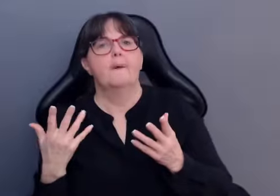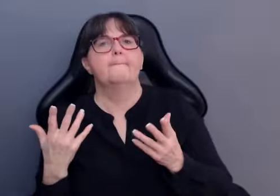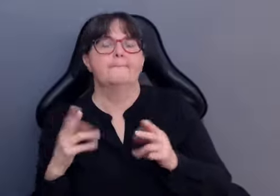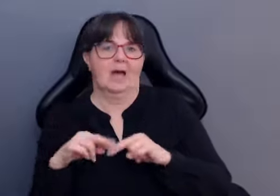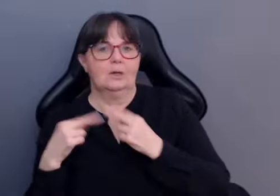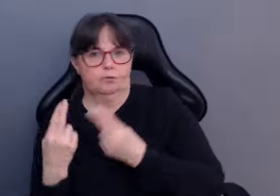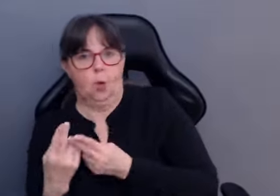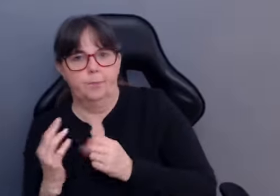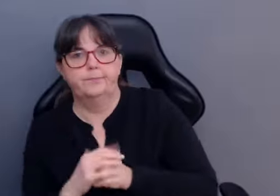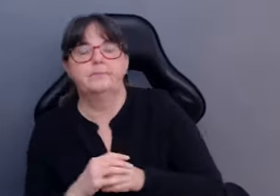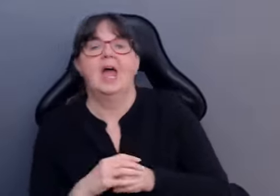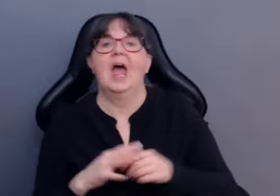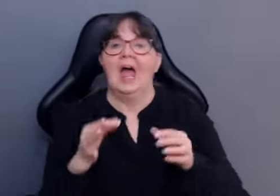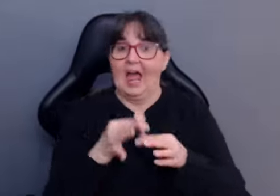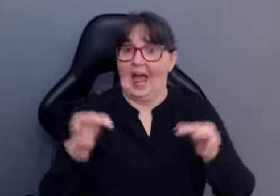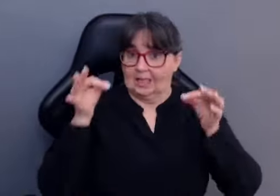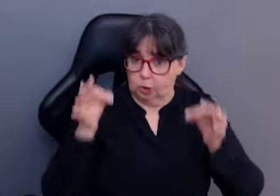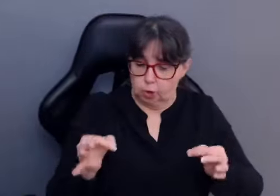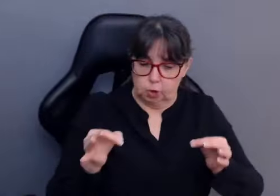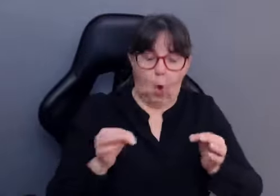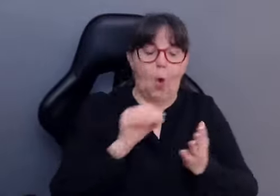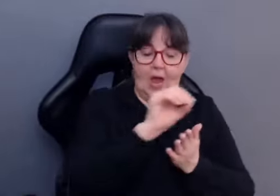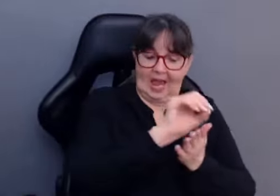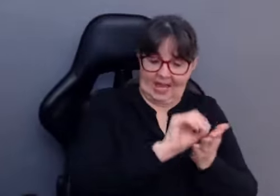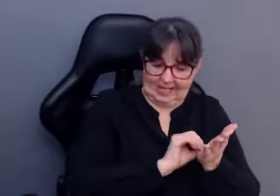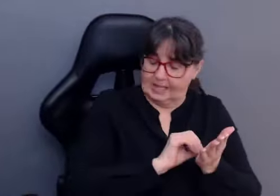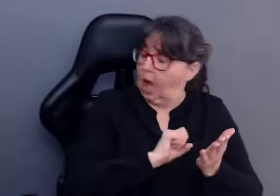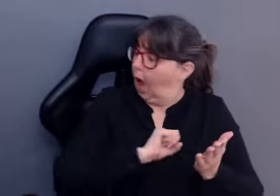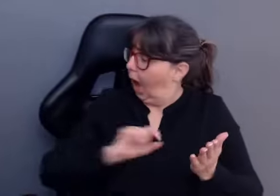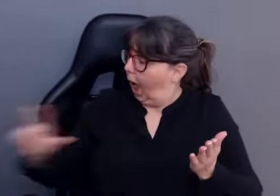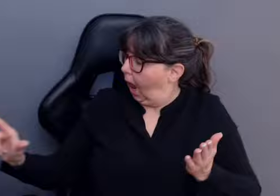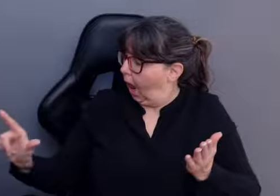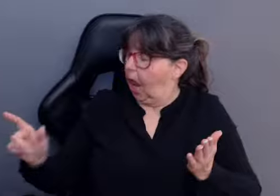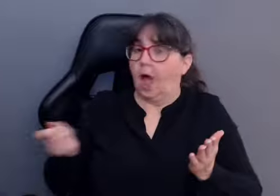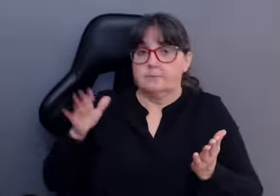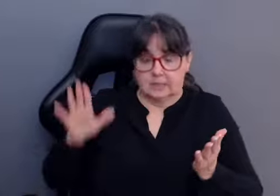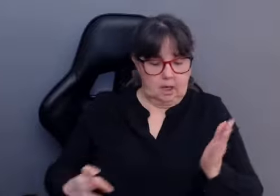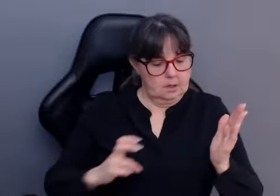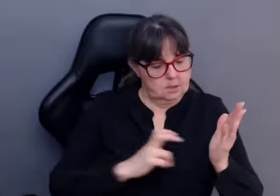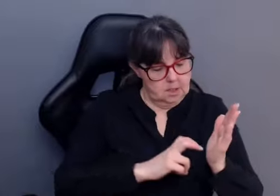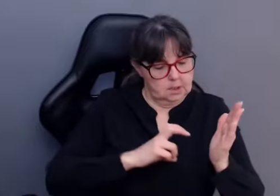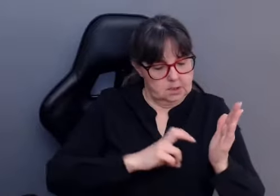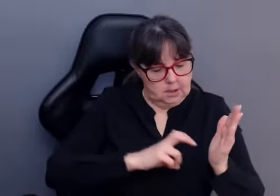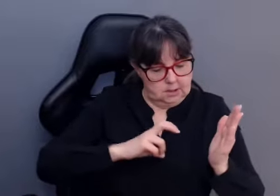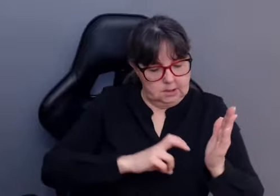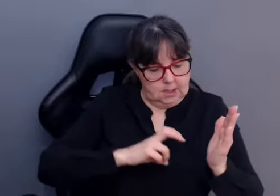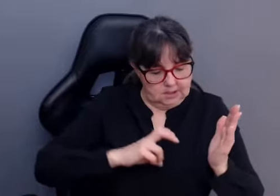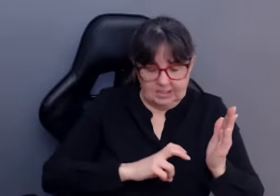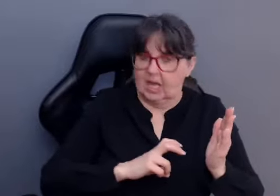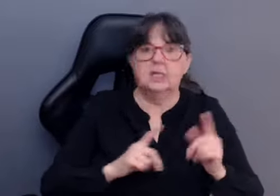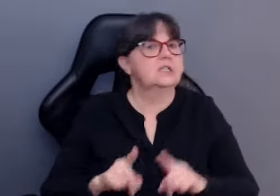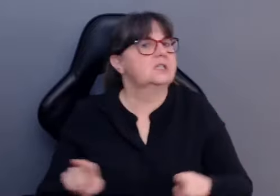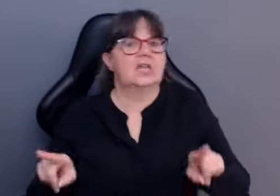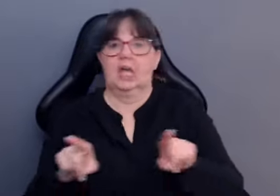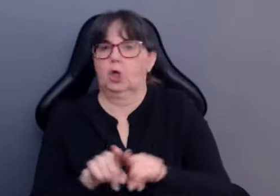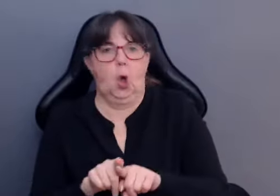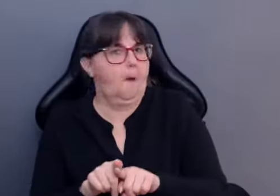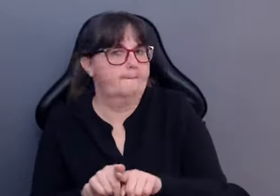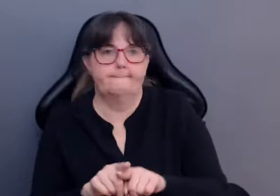écrite, signée par tous les administrateurs, est valide et a le même effet que si elle avait été